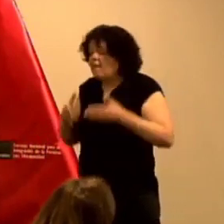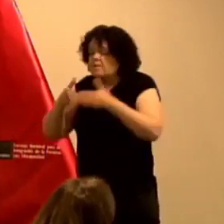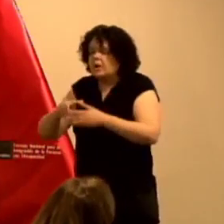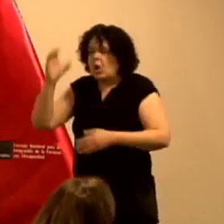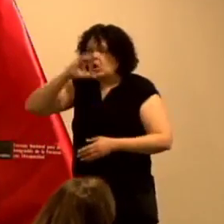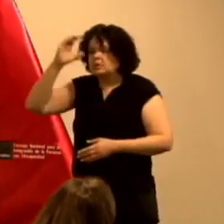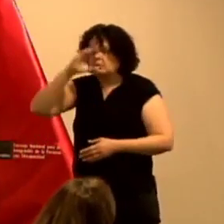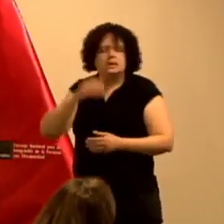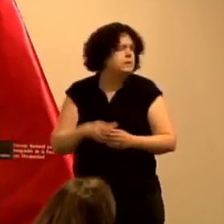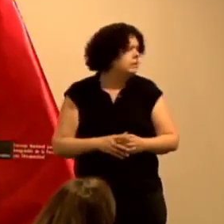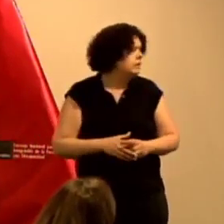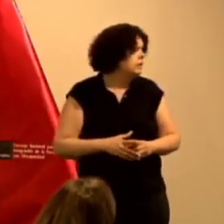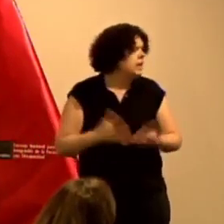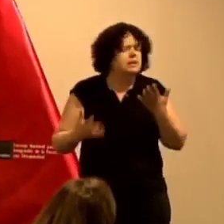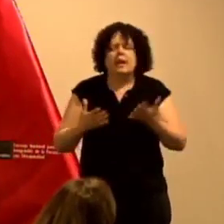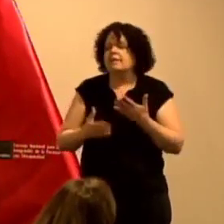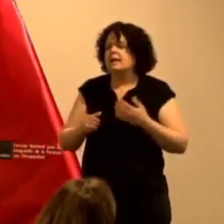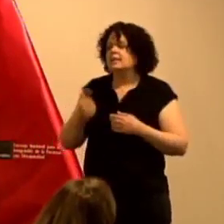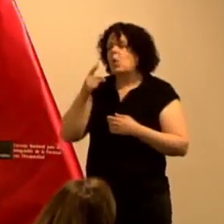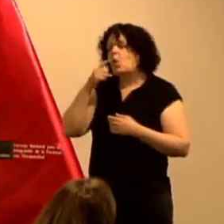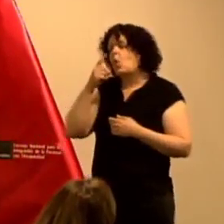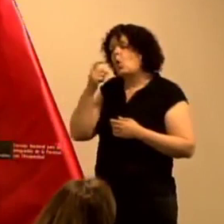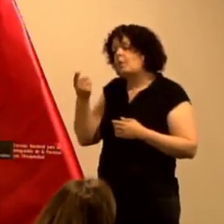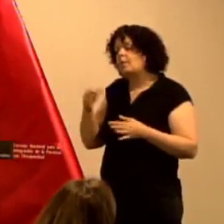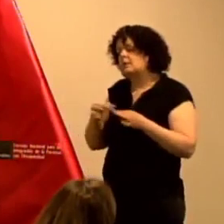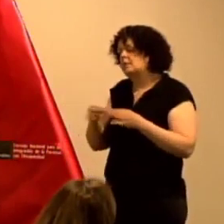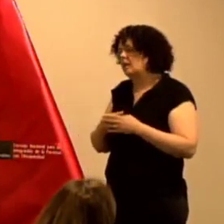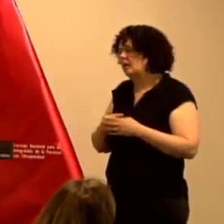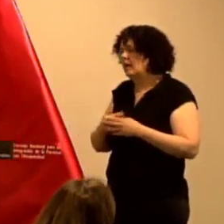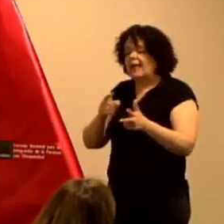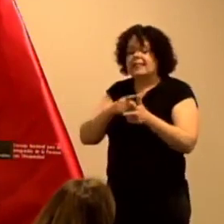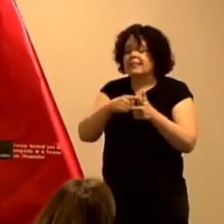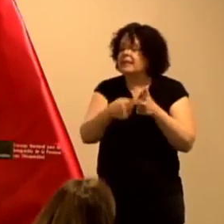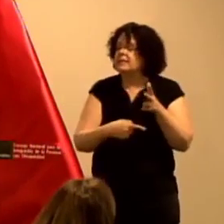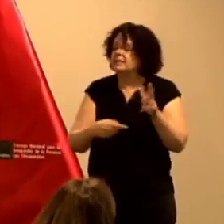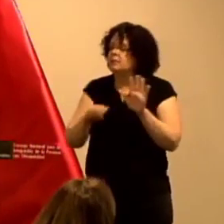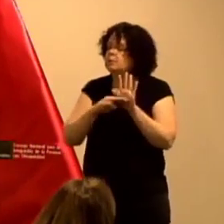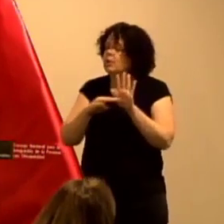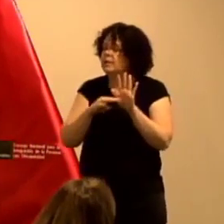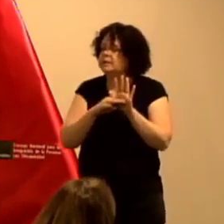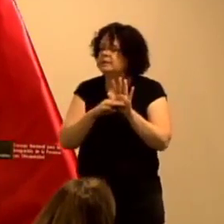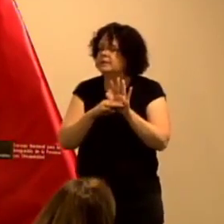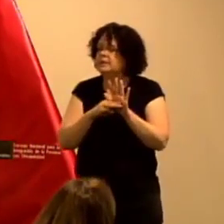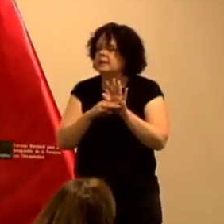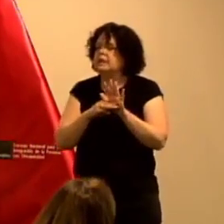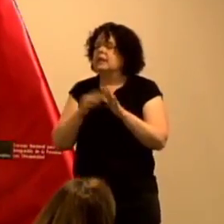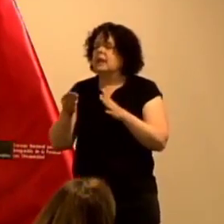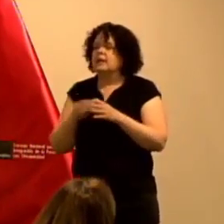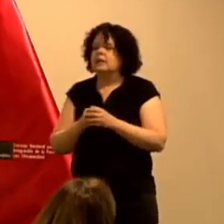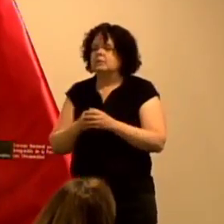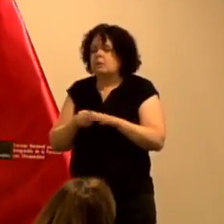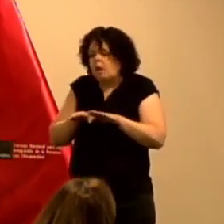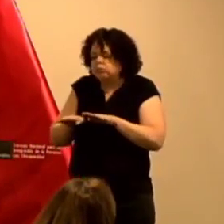ya Vicenzo, existen 3 modelos, ¿no?, que han ido paralelo a